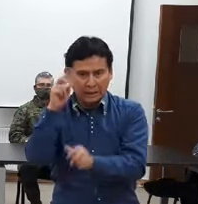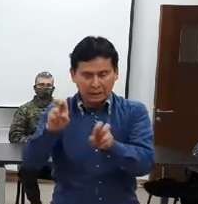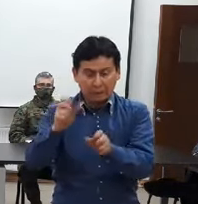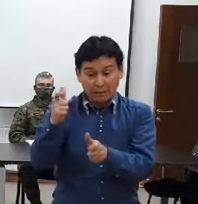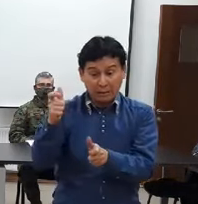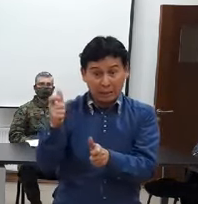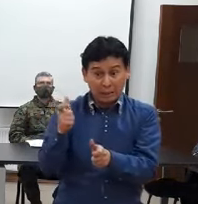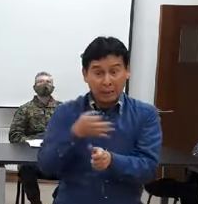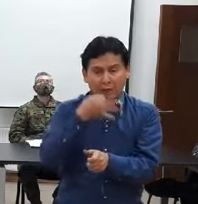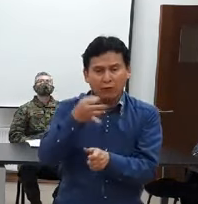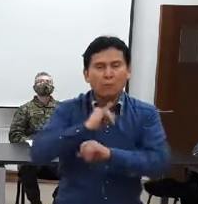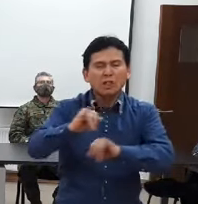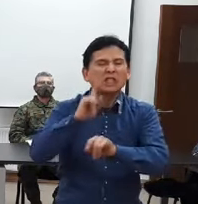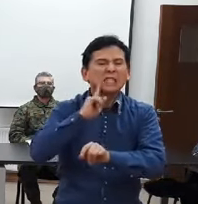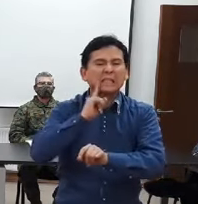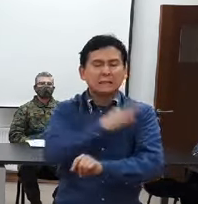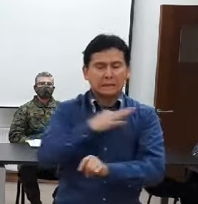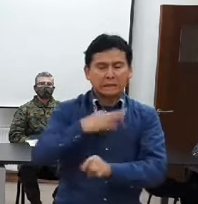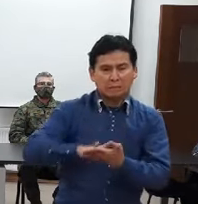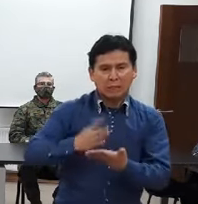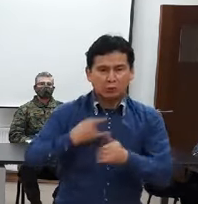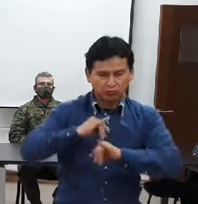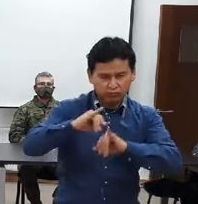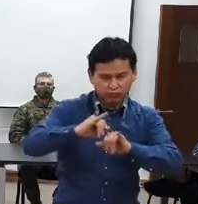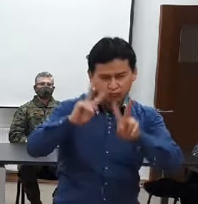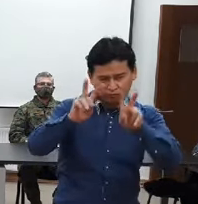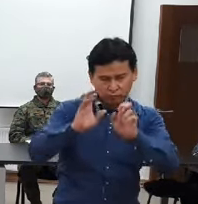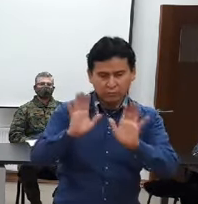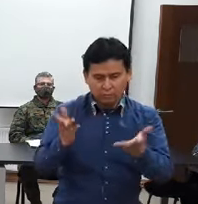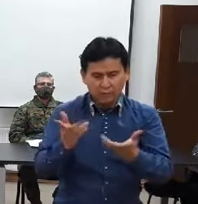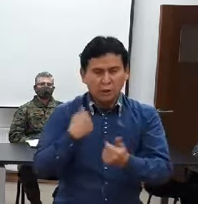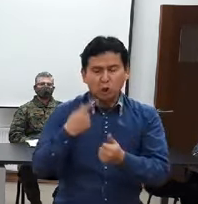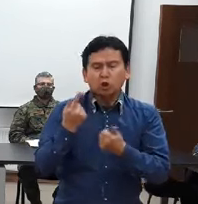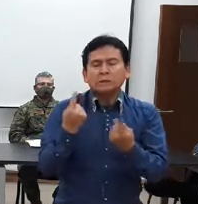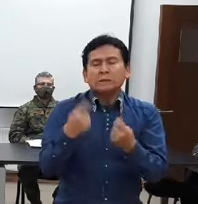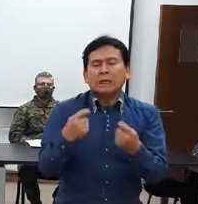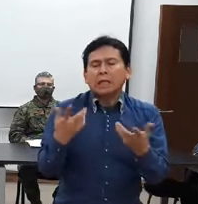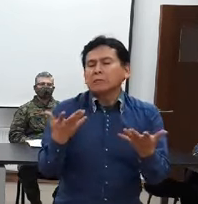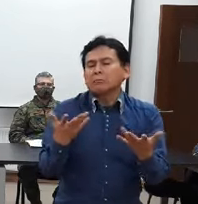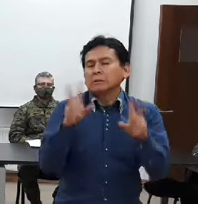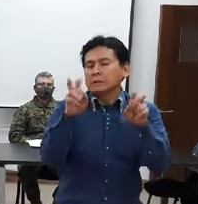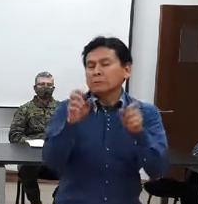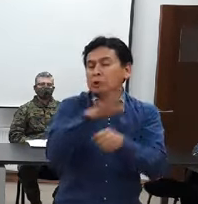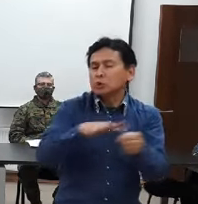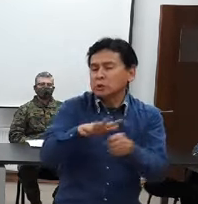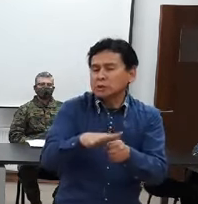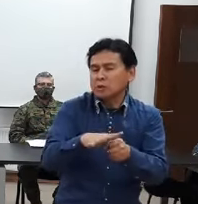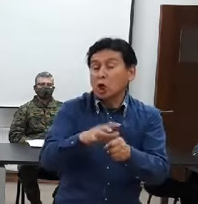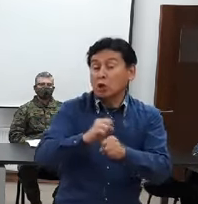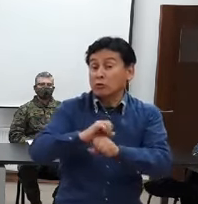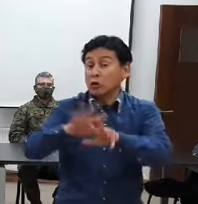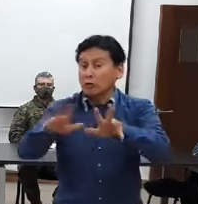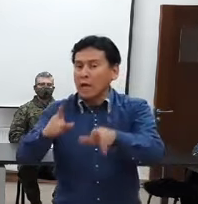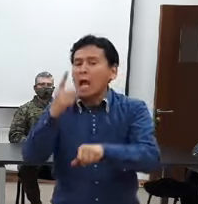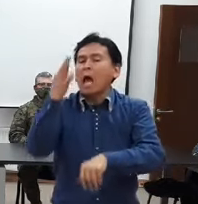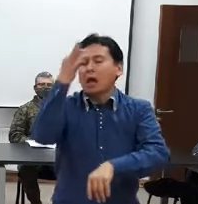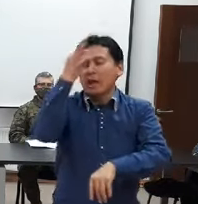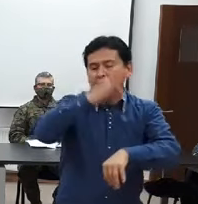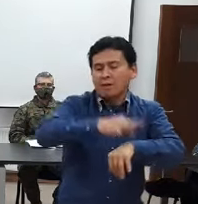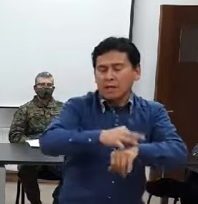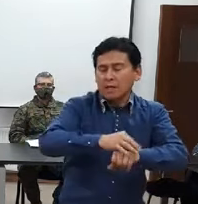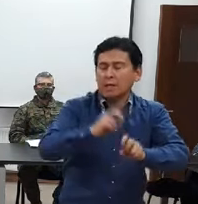al cual va a entregar más antecedentes la Seremia de Salud, no se trata exclusivamente de una situación COVID. Hay una enfermedad